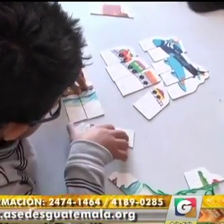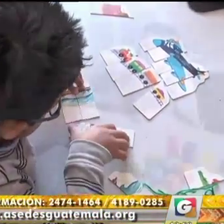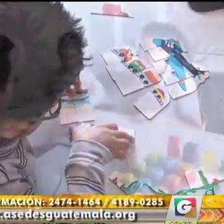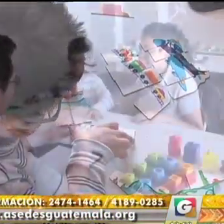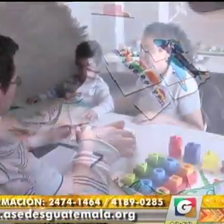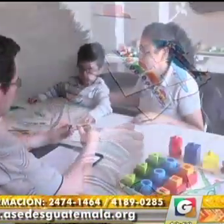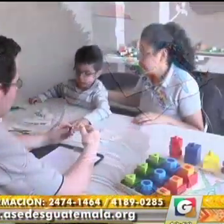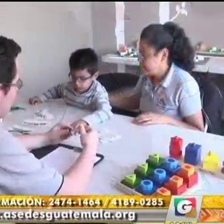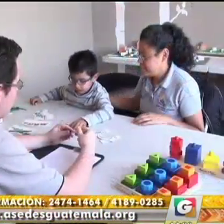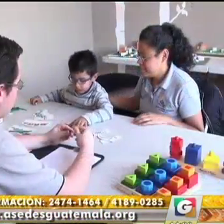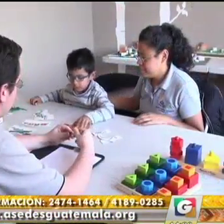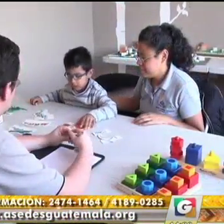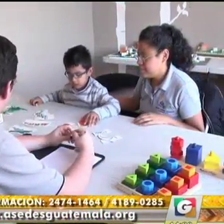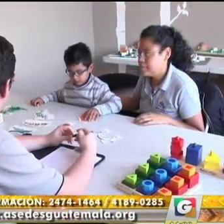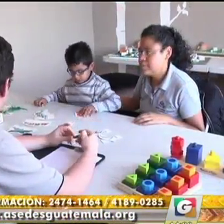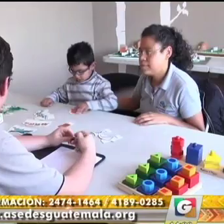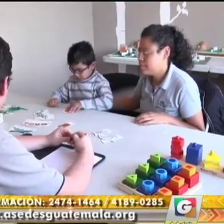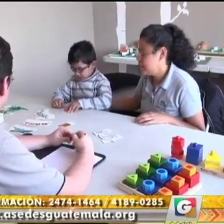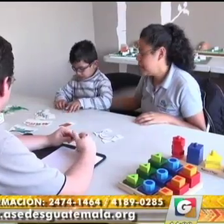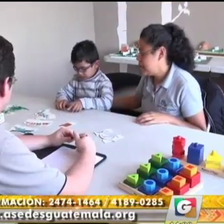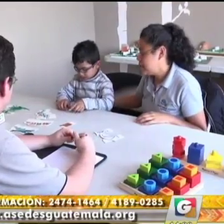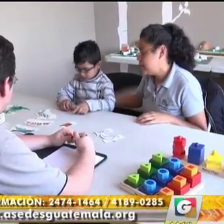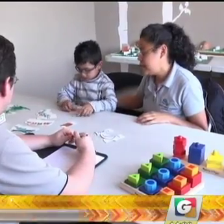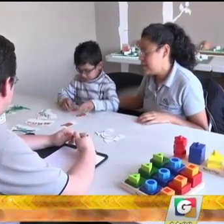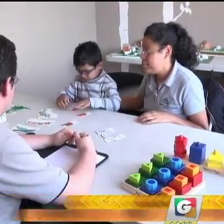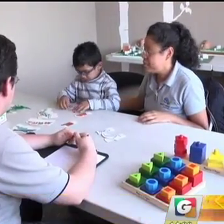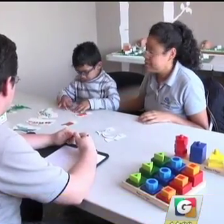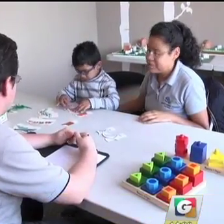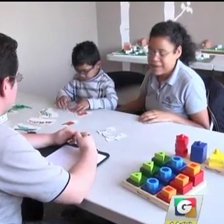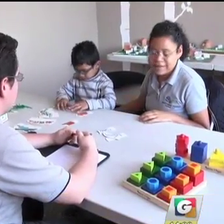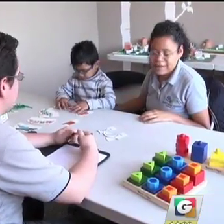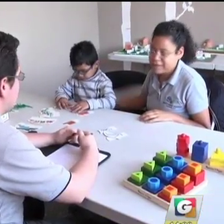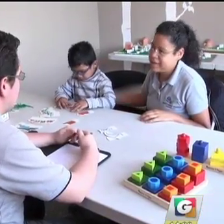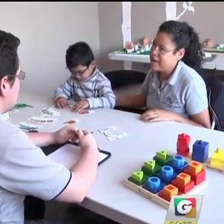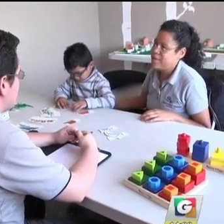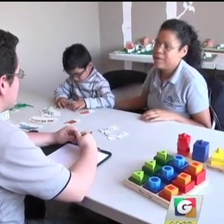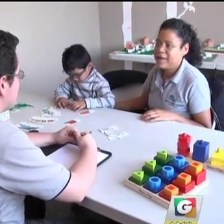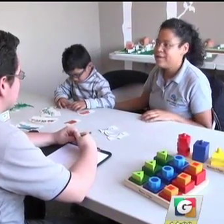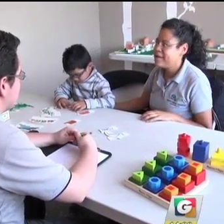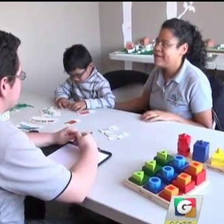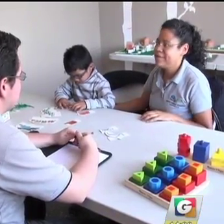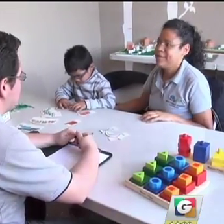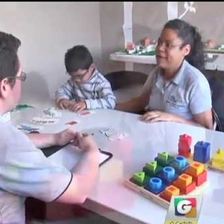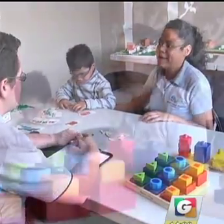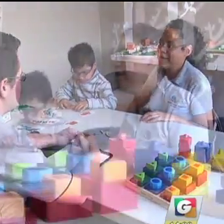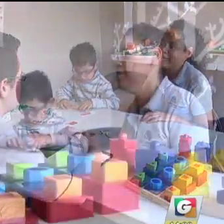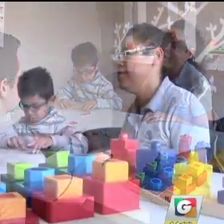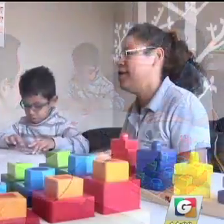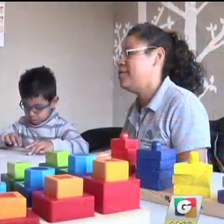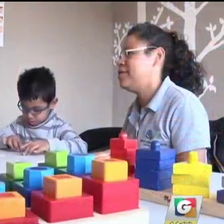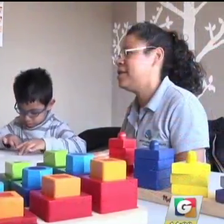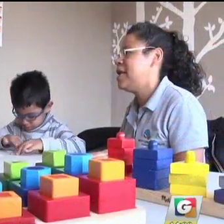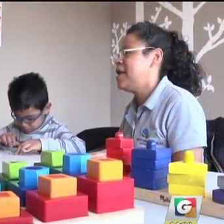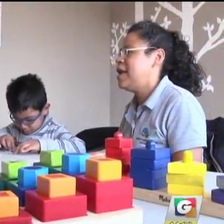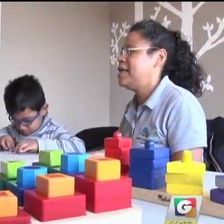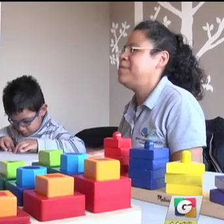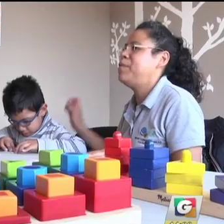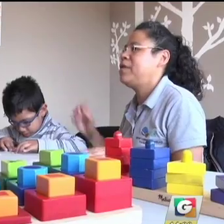de ACEDES. Puede ingresar y encontrar también la información. Queremos apoyarles a ellos con este movimiento